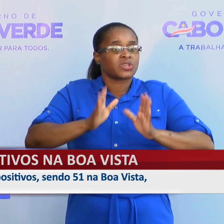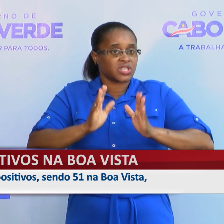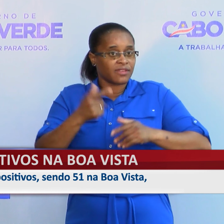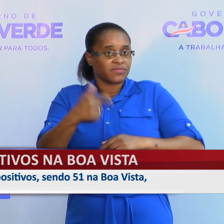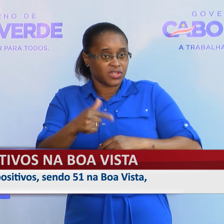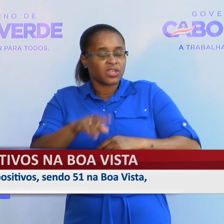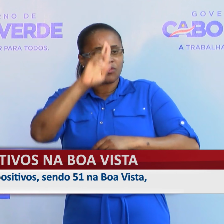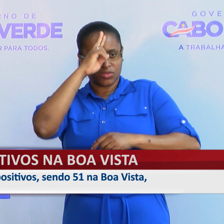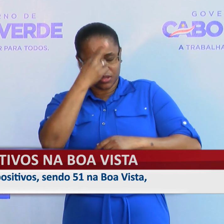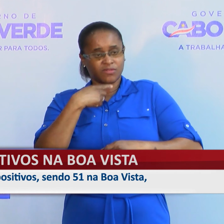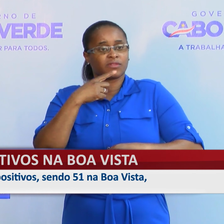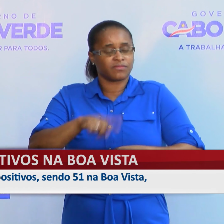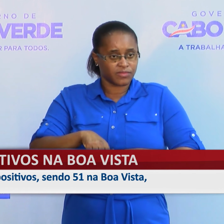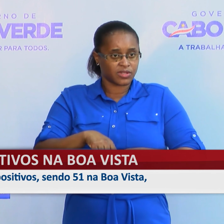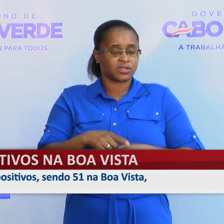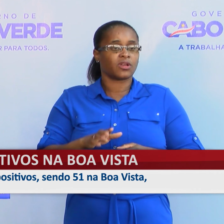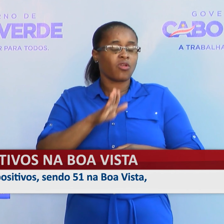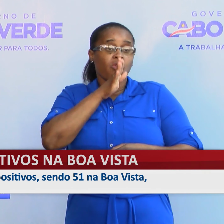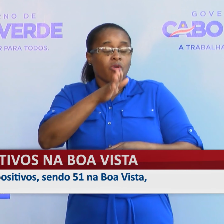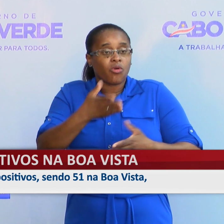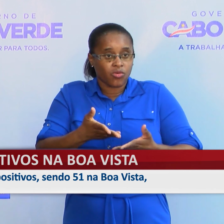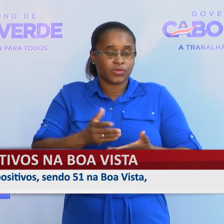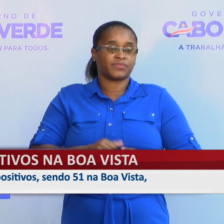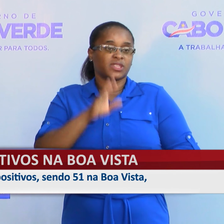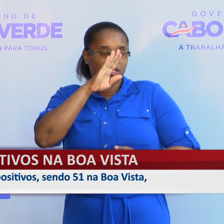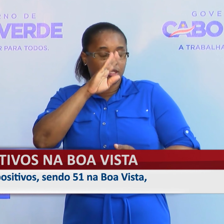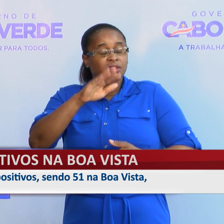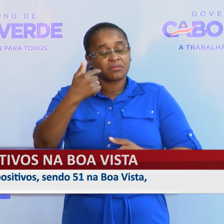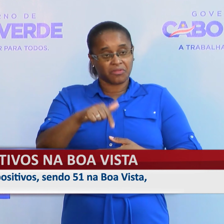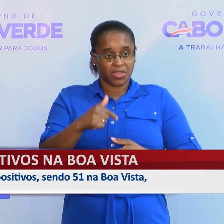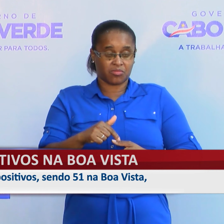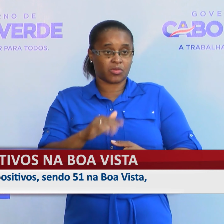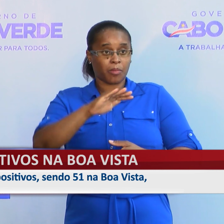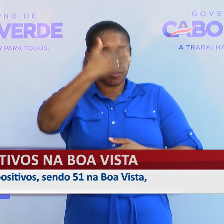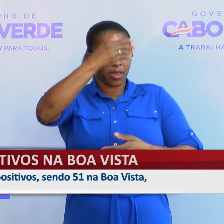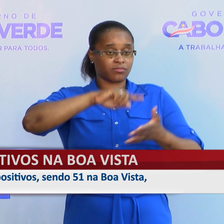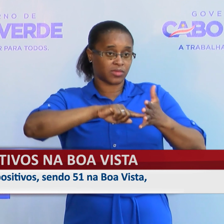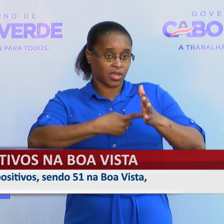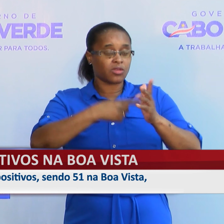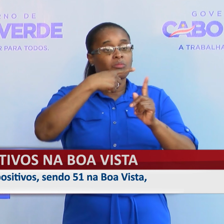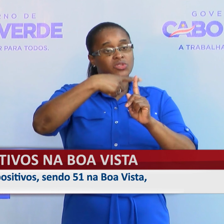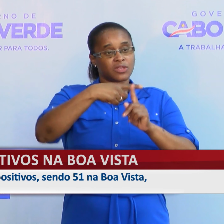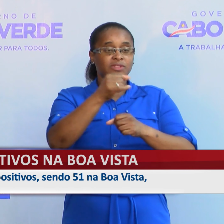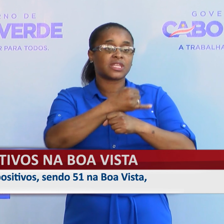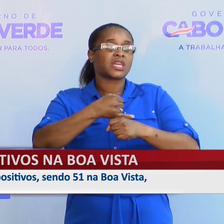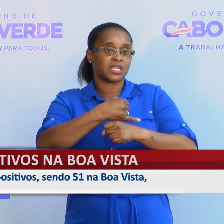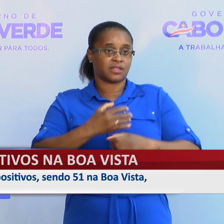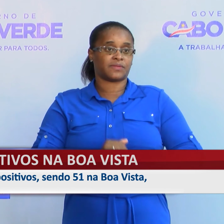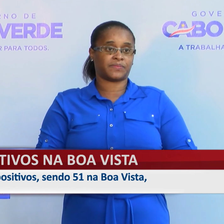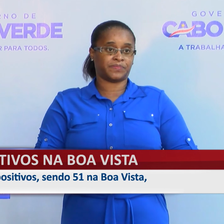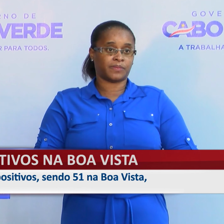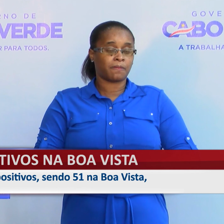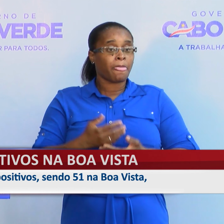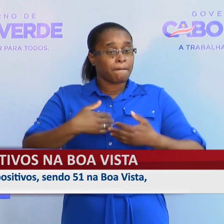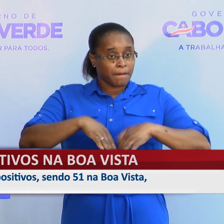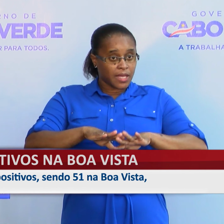reforçada logo assim que foi tivemos o primeiro caso positivo na ilha. Mas